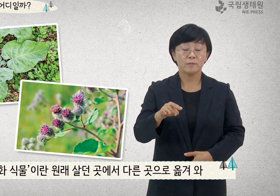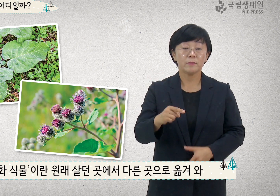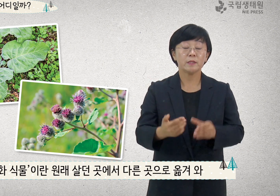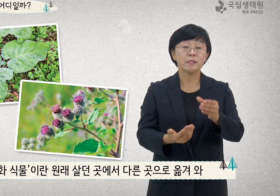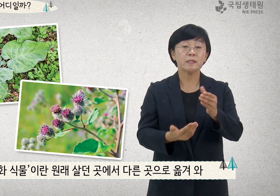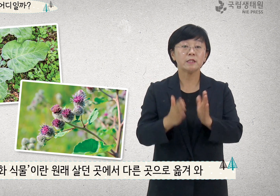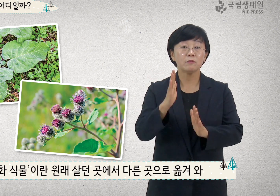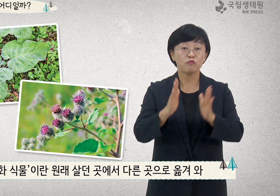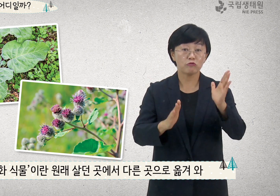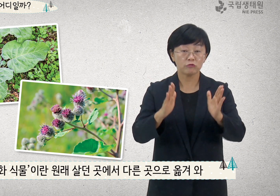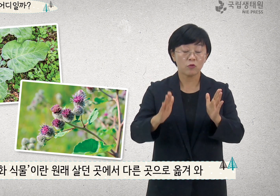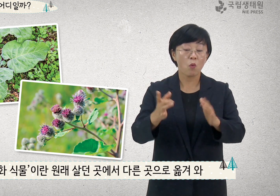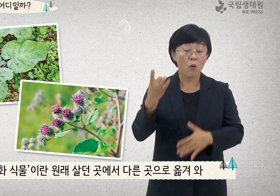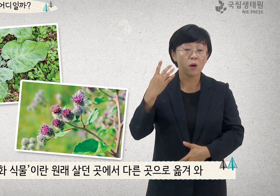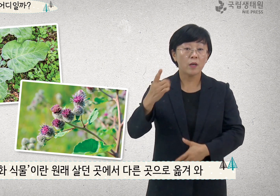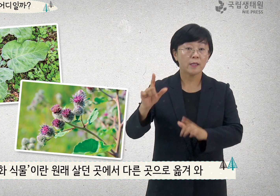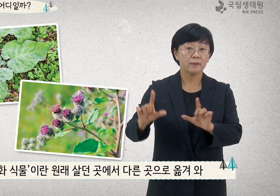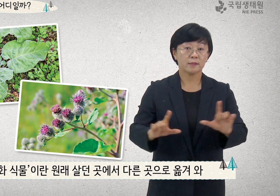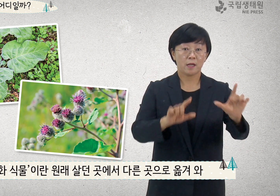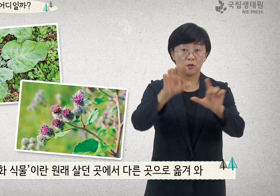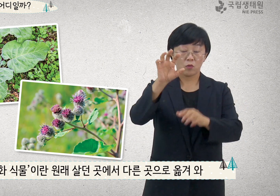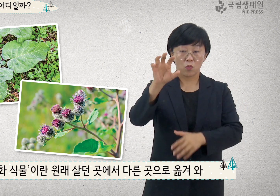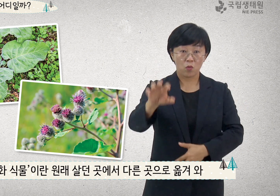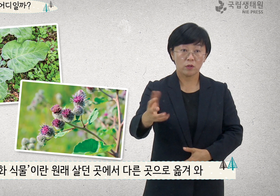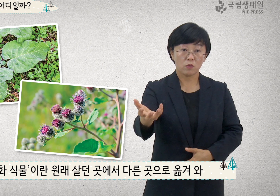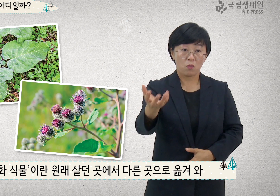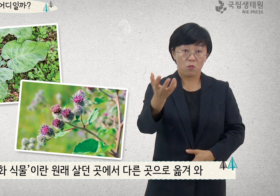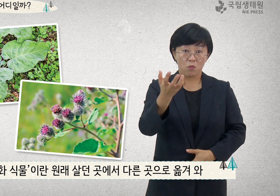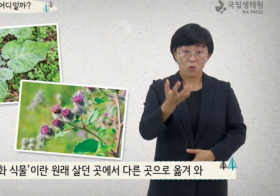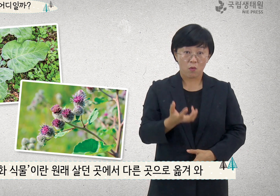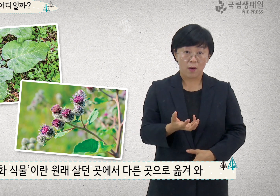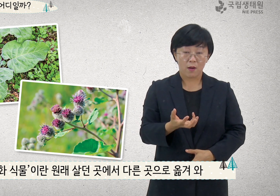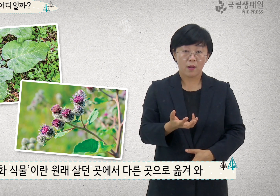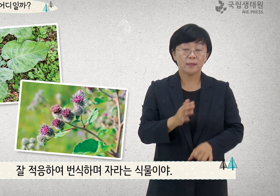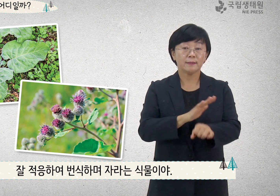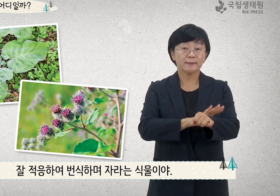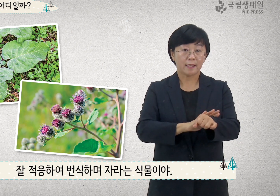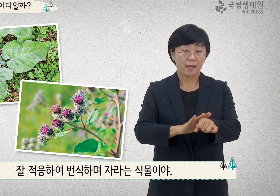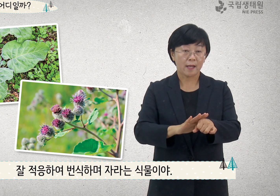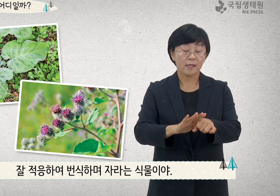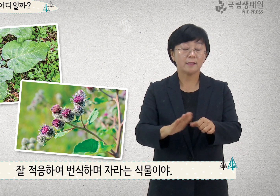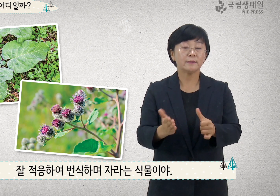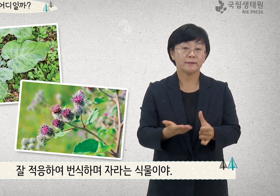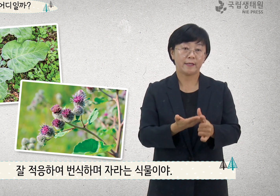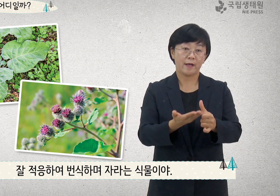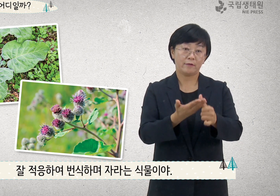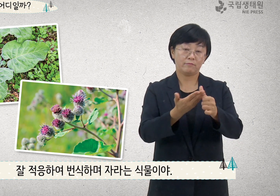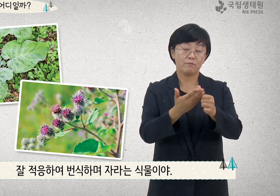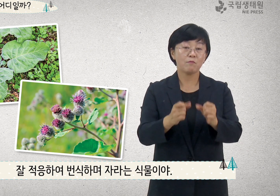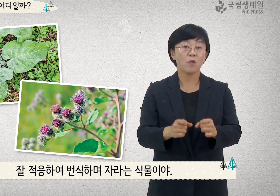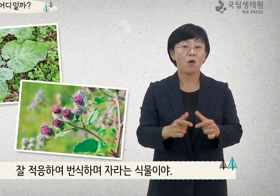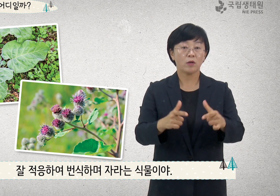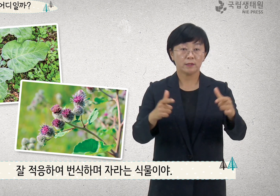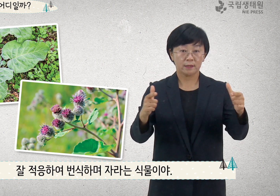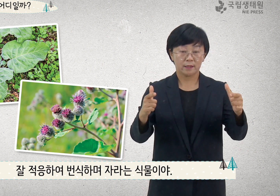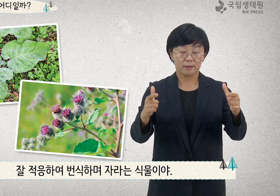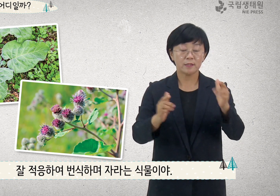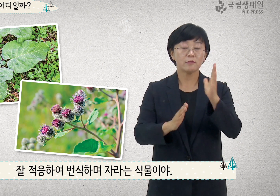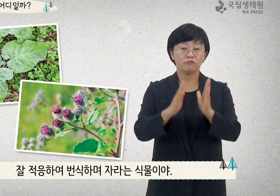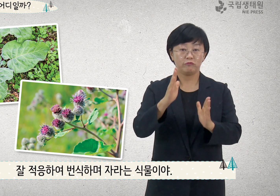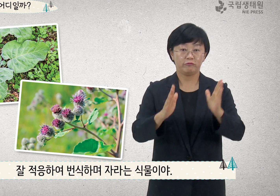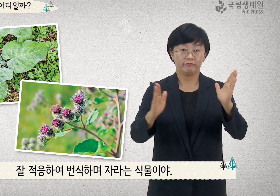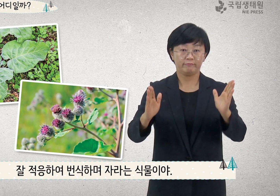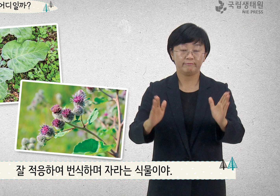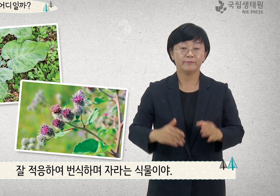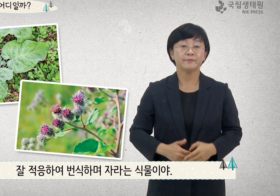귀화 식물이란 원래 살던 곳에서 다른 곳으로 옮겨와 잘 적응하여 번식하며 자라는